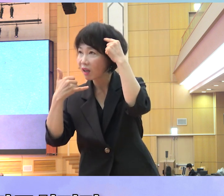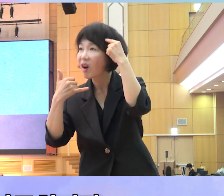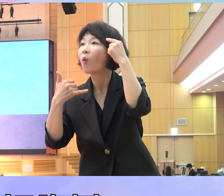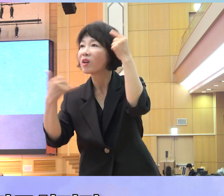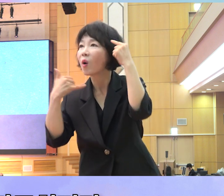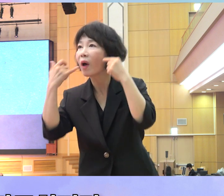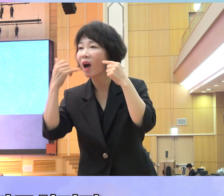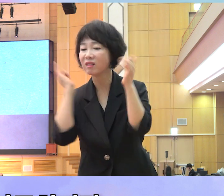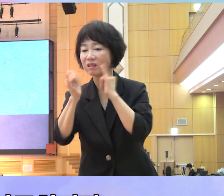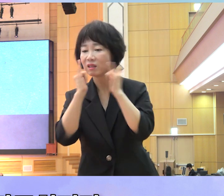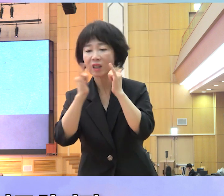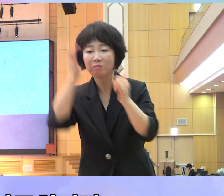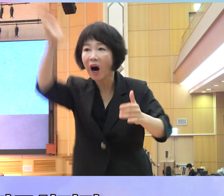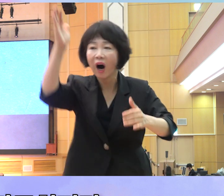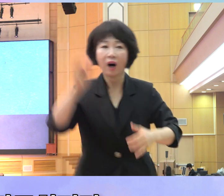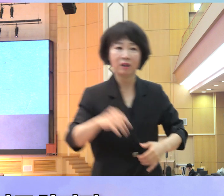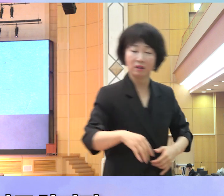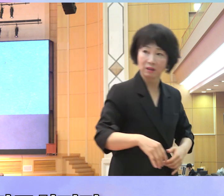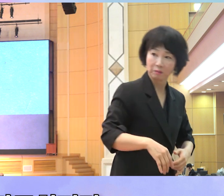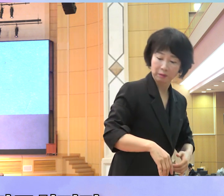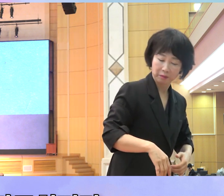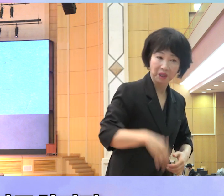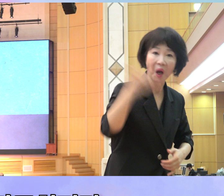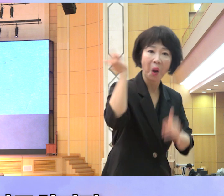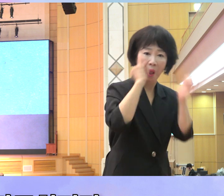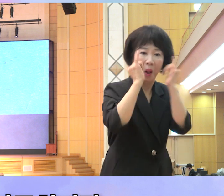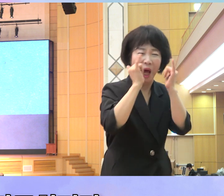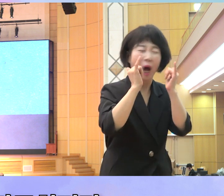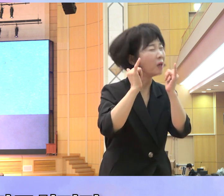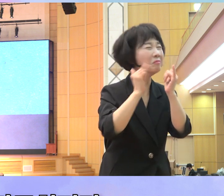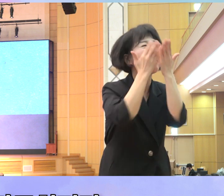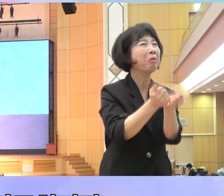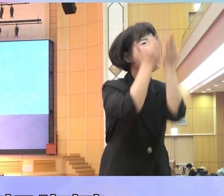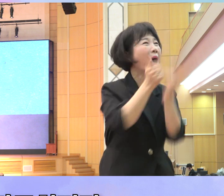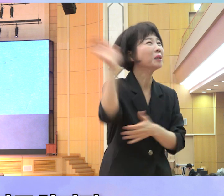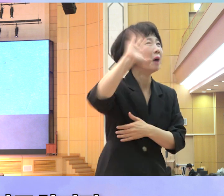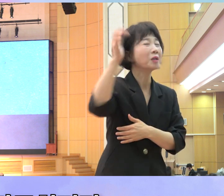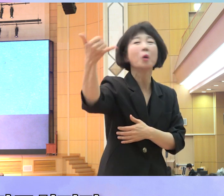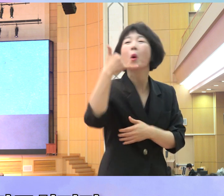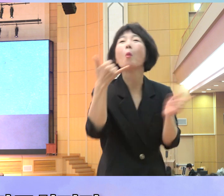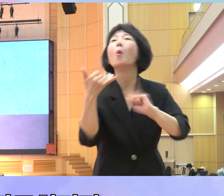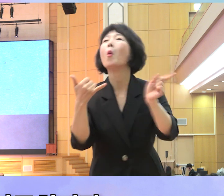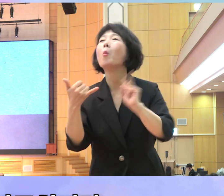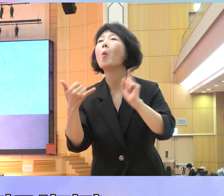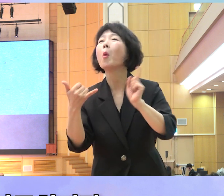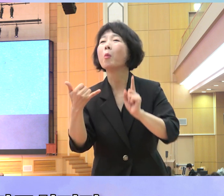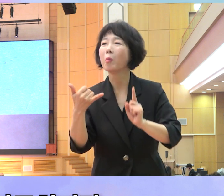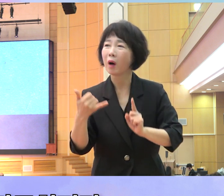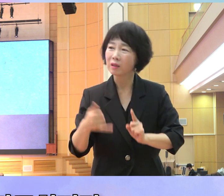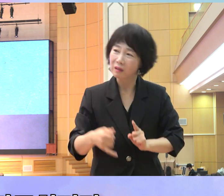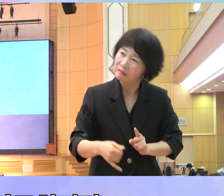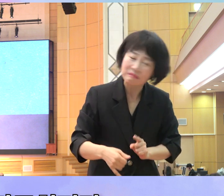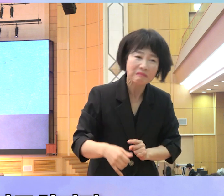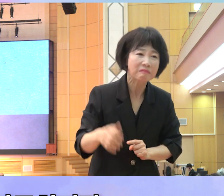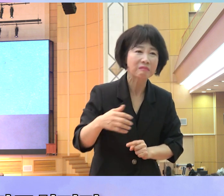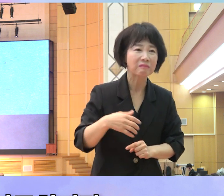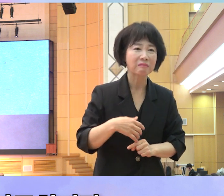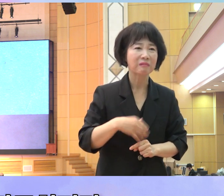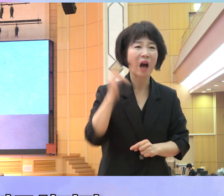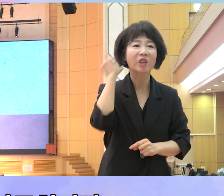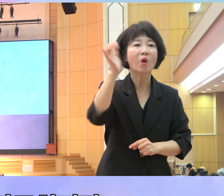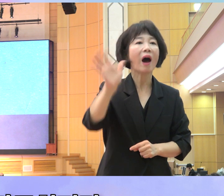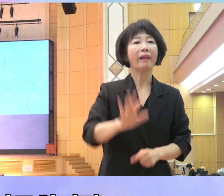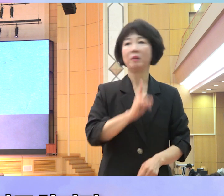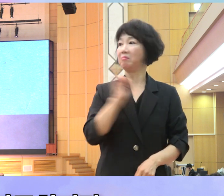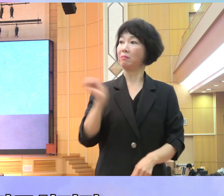왜냐하면 평상시에 전화 안 하는데 전화가 오면은 무슨 일이 난 줄 알고. 그러니까 저도 우리 사모한테 가끔씩,